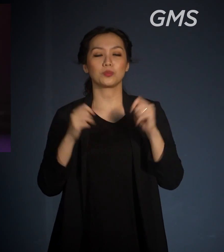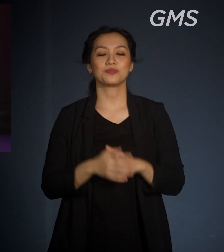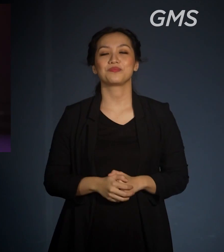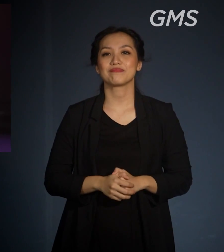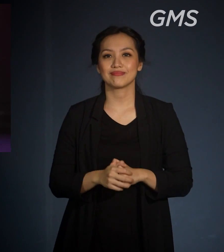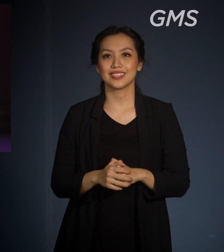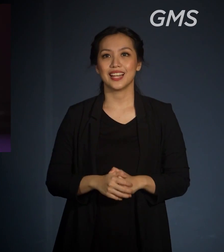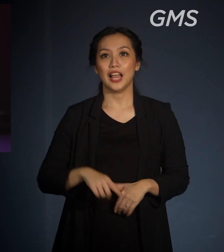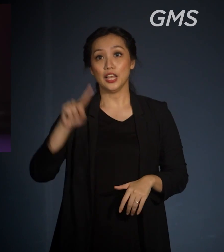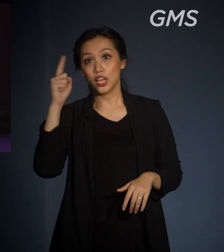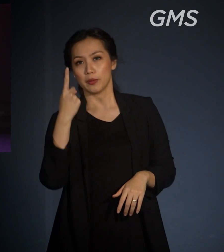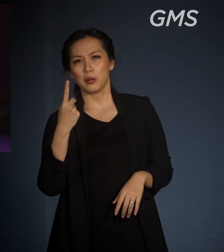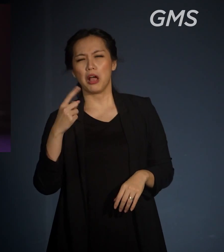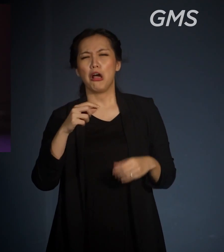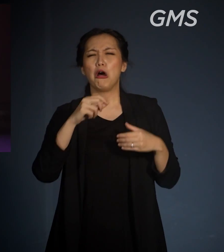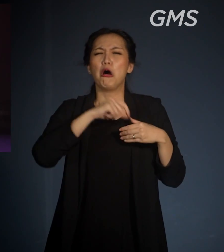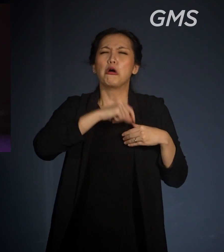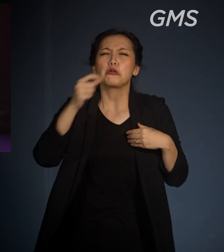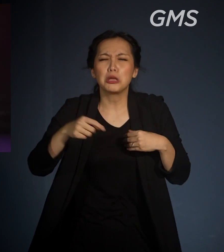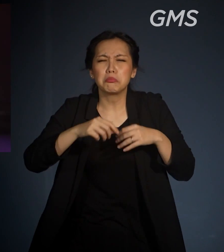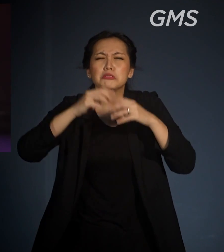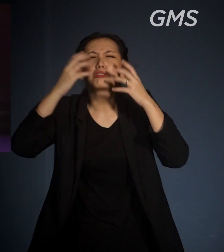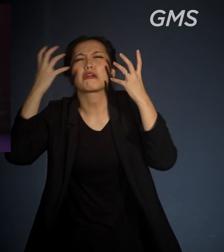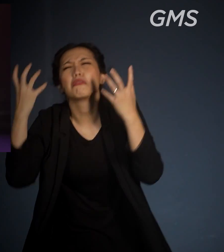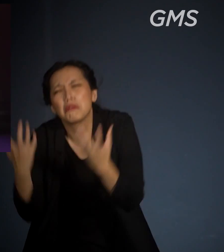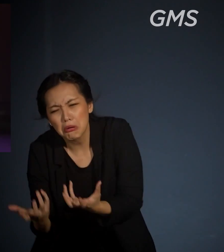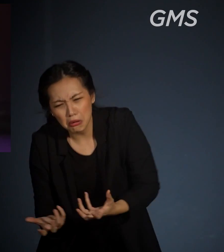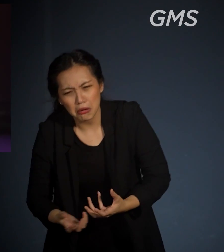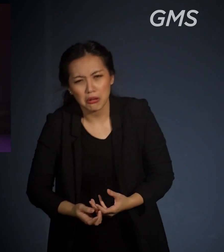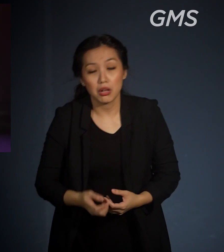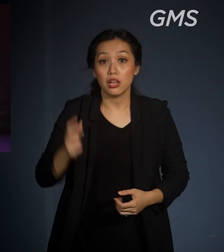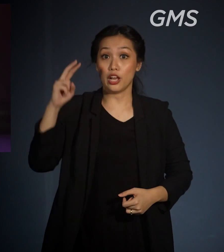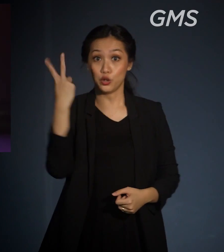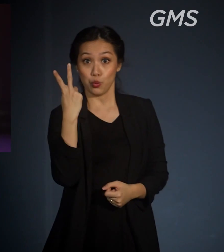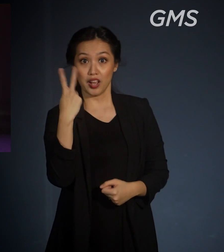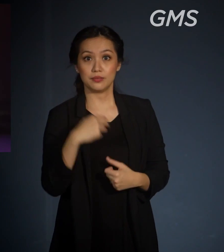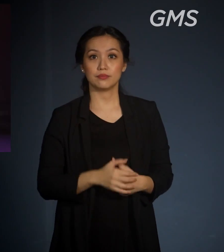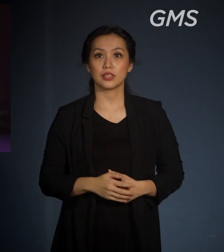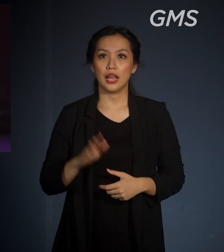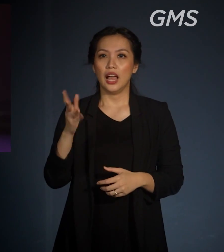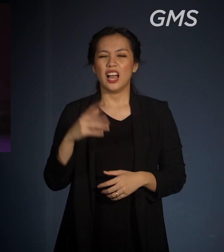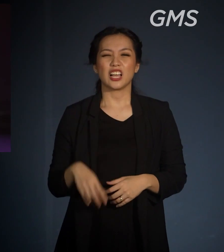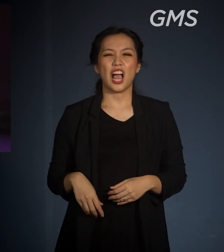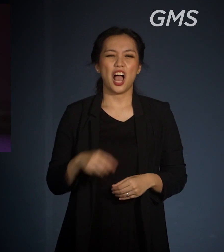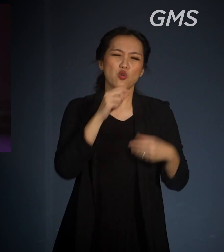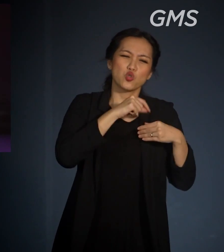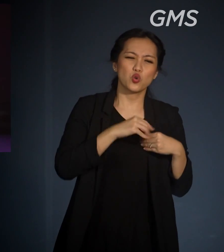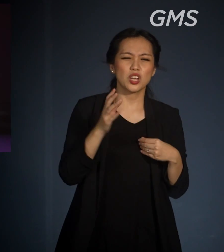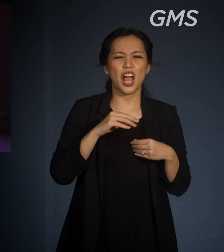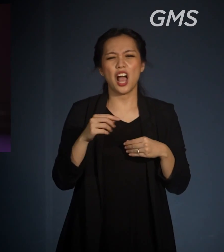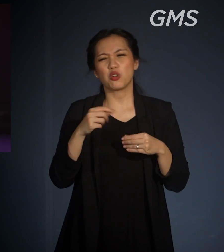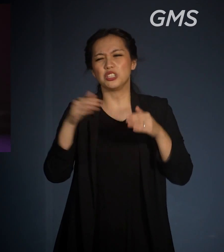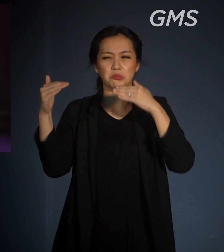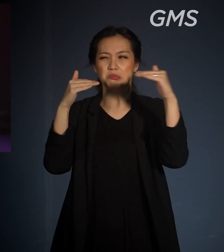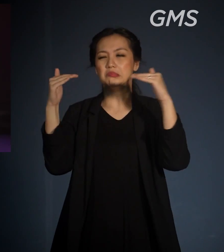itu rugi besar. Toko yang kedua nggak untung juga nggak rugi. Tapi toko